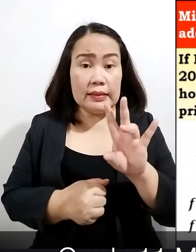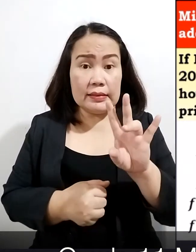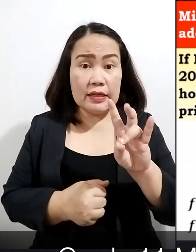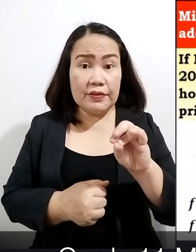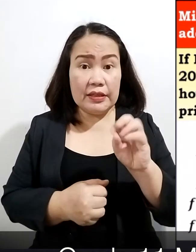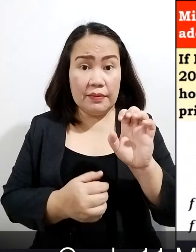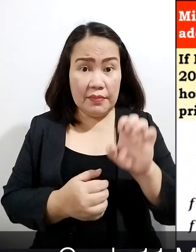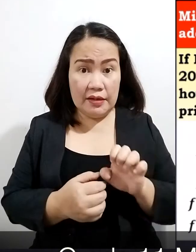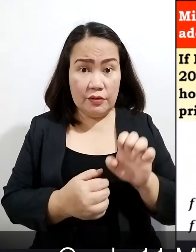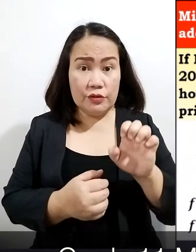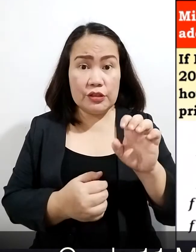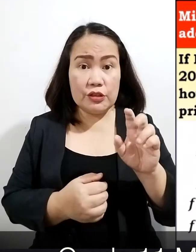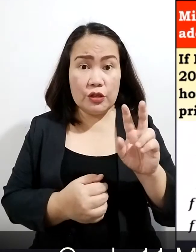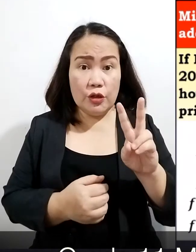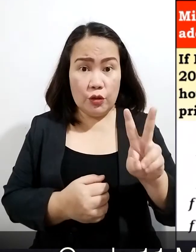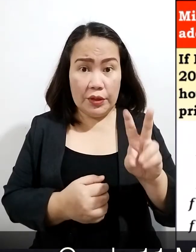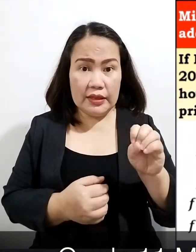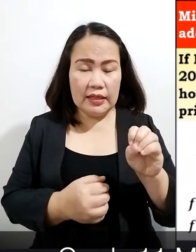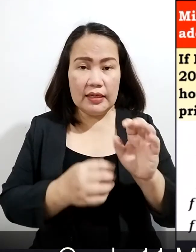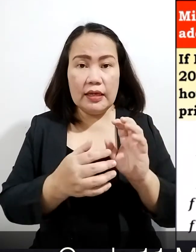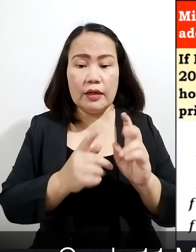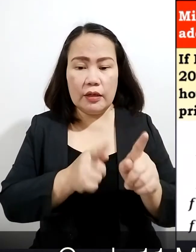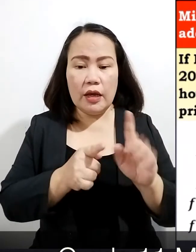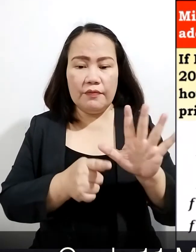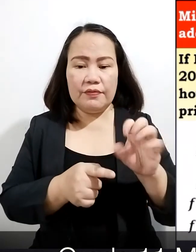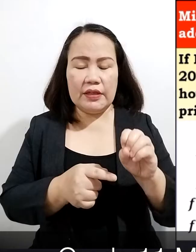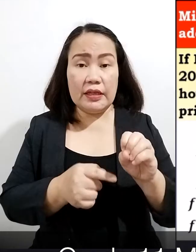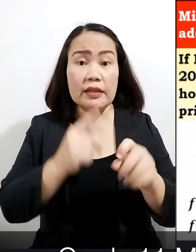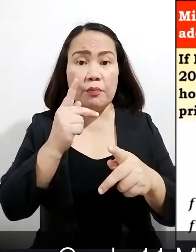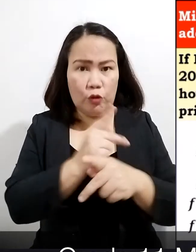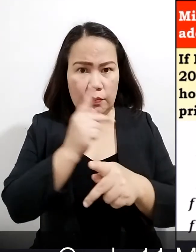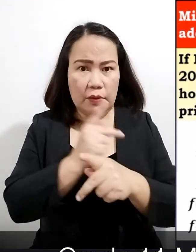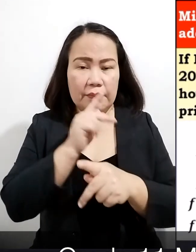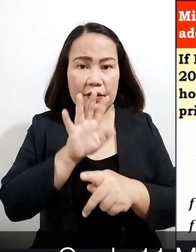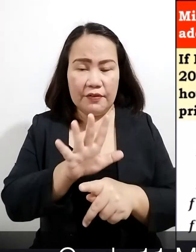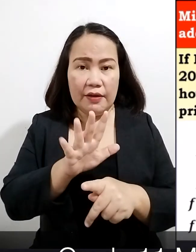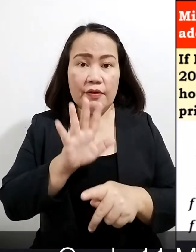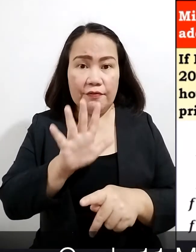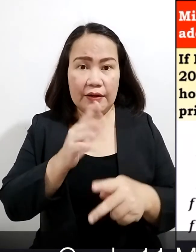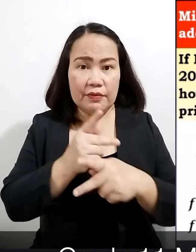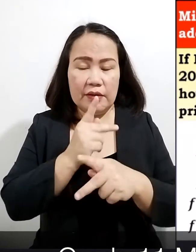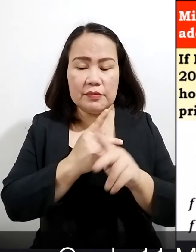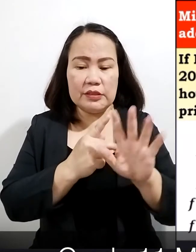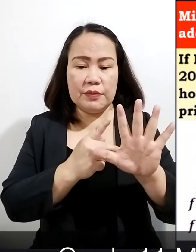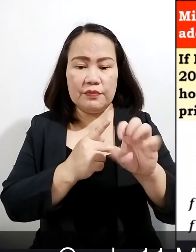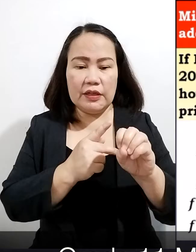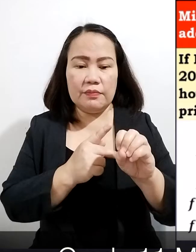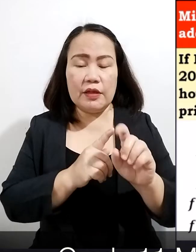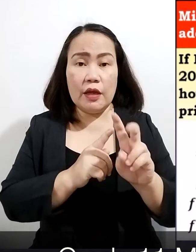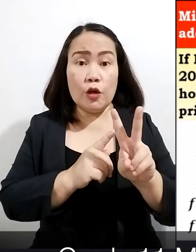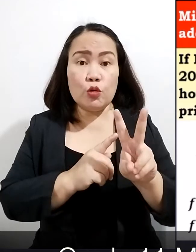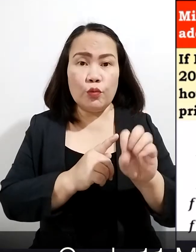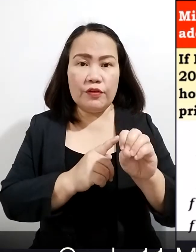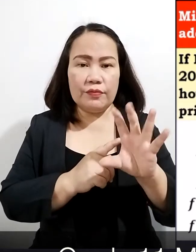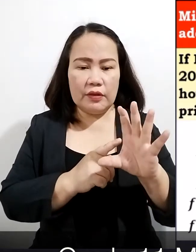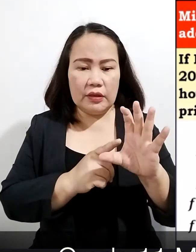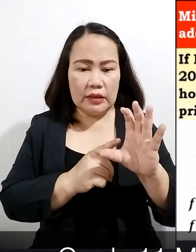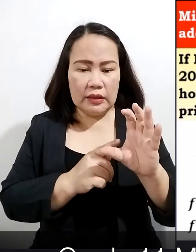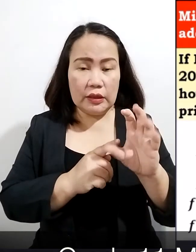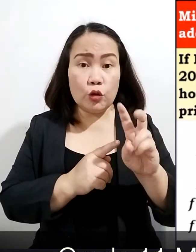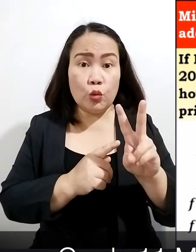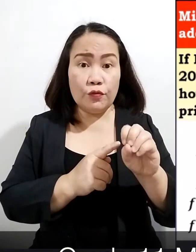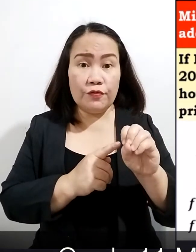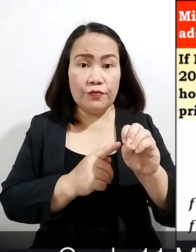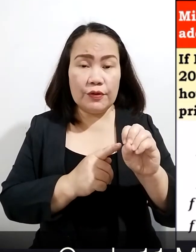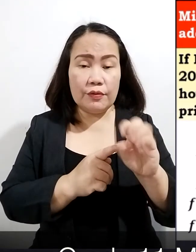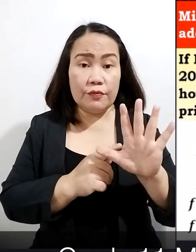is 50. Next, i-multiply natin yung 5 sa 50. Okay, so 250. And